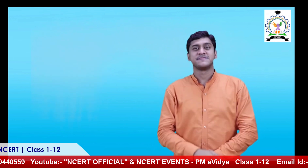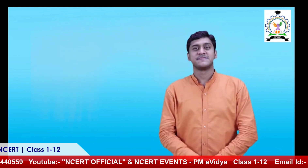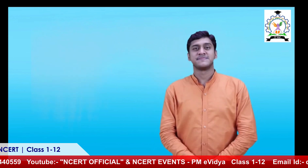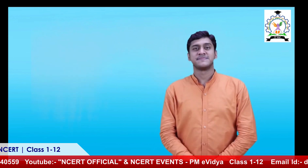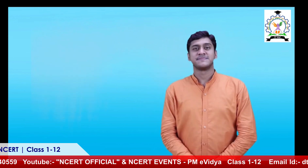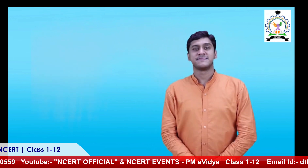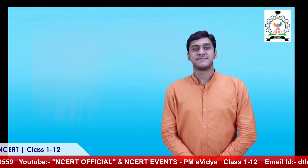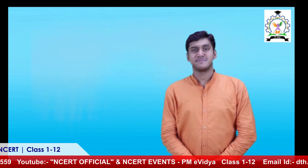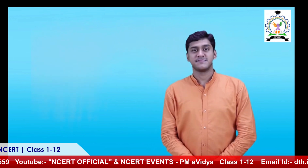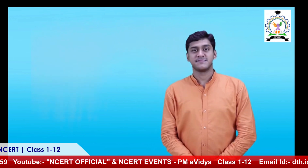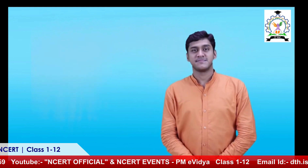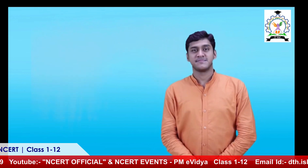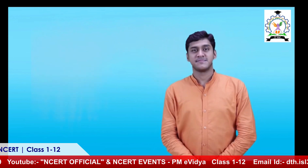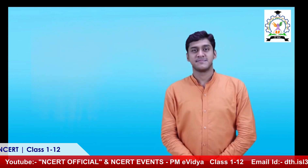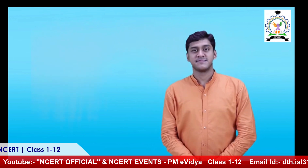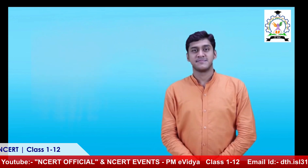तेलुगु,